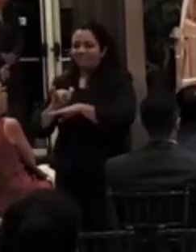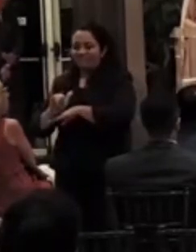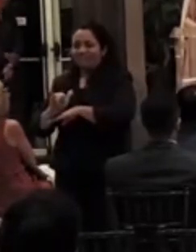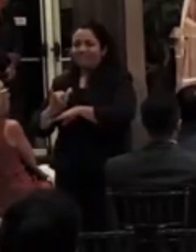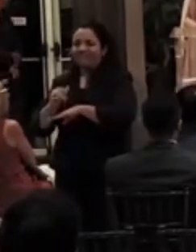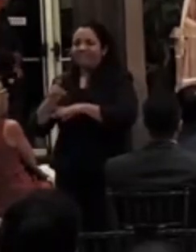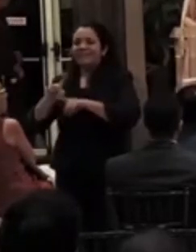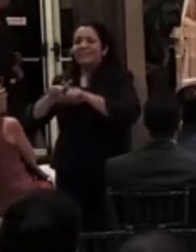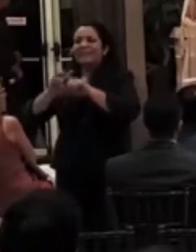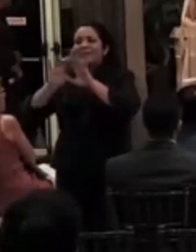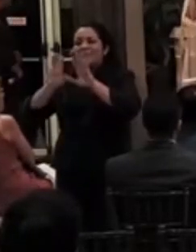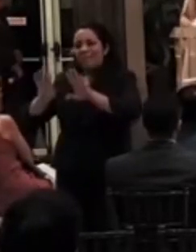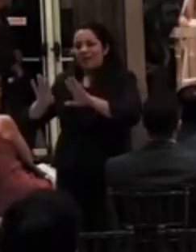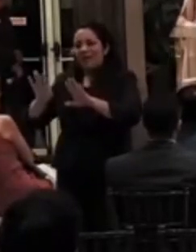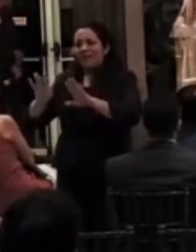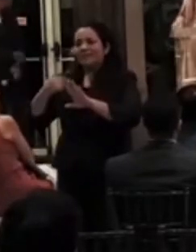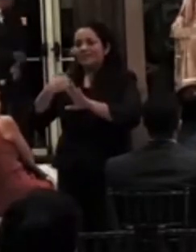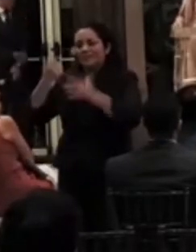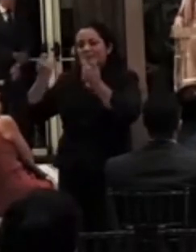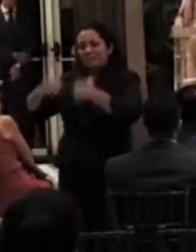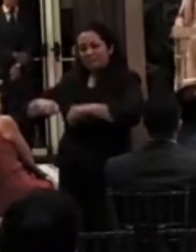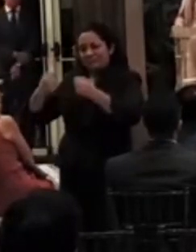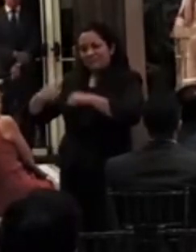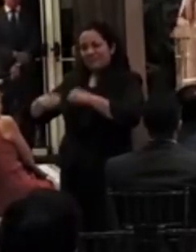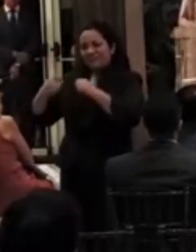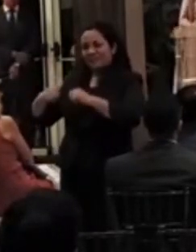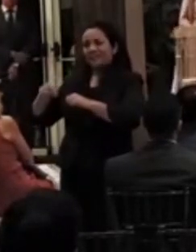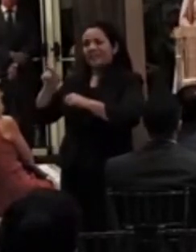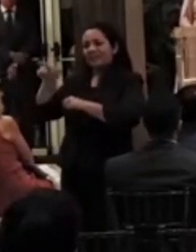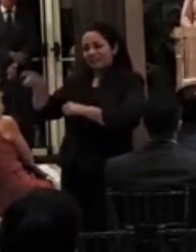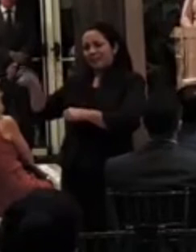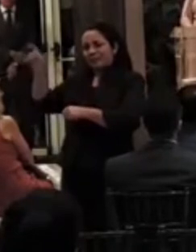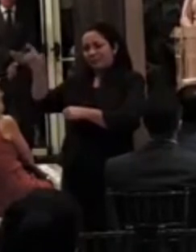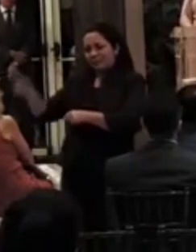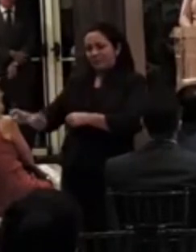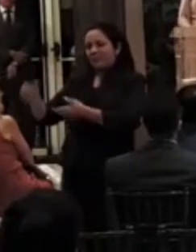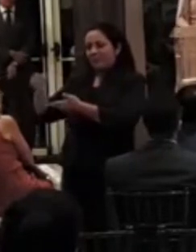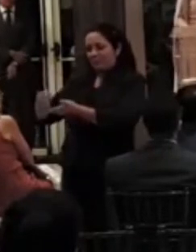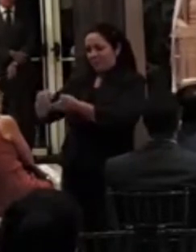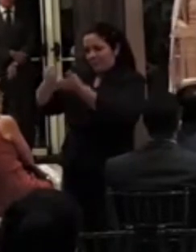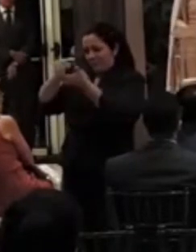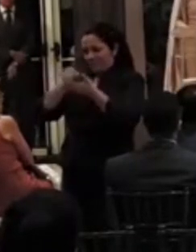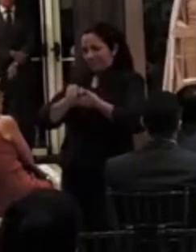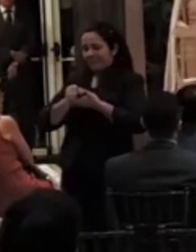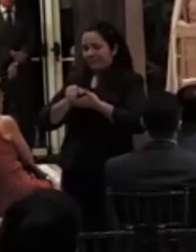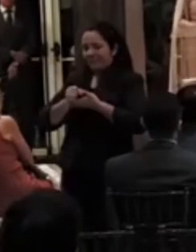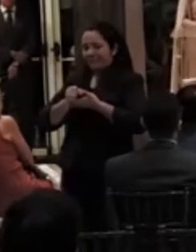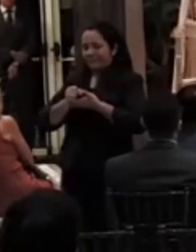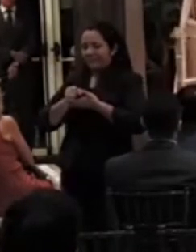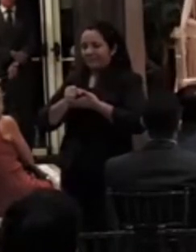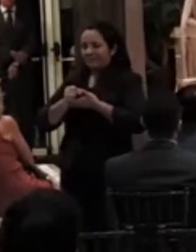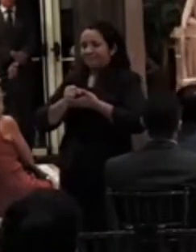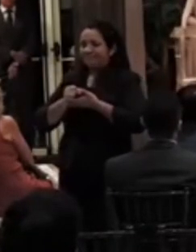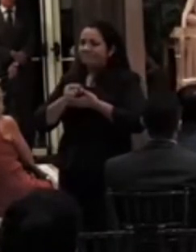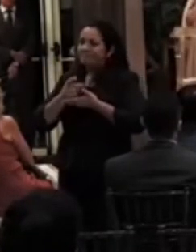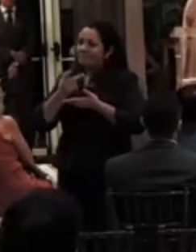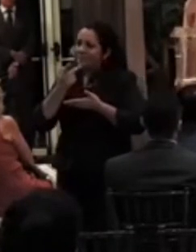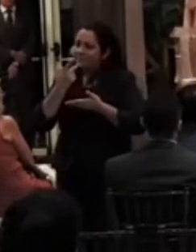aqueles em que mais precisaremos contar com a presença de vocês. Preciso confessar